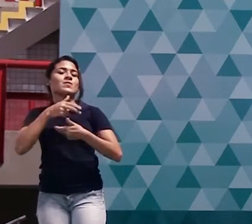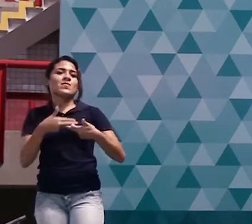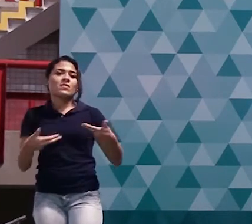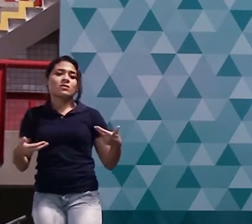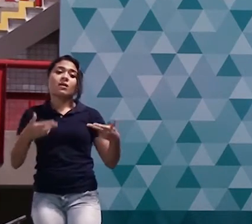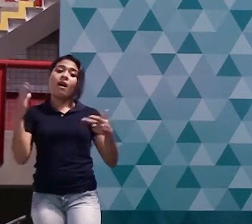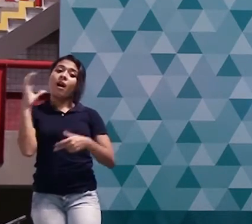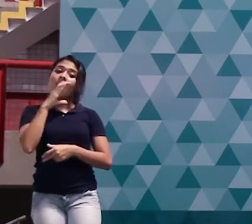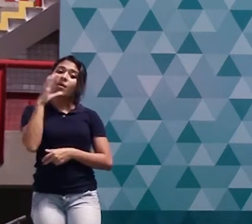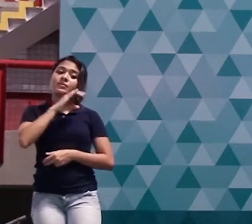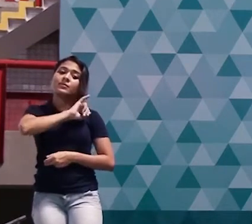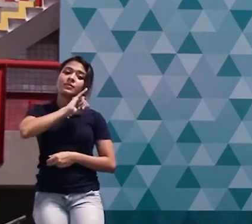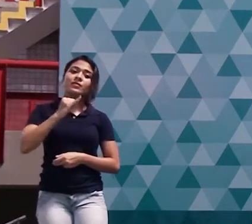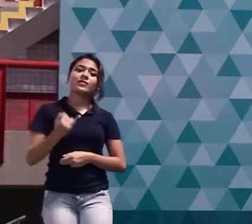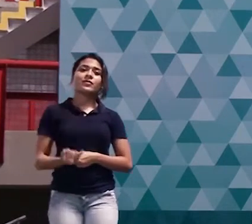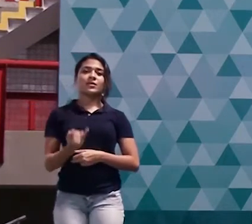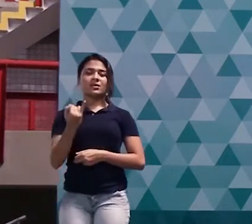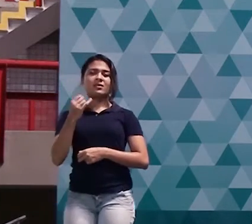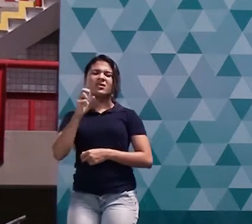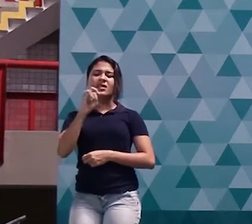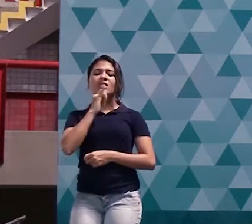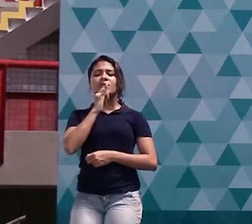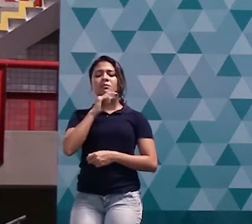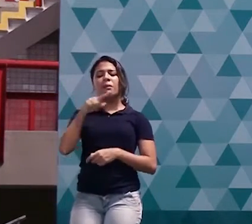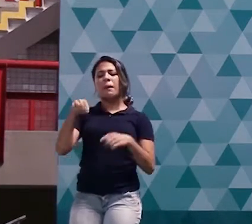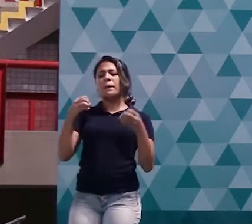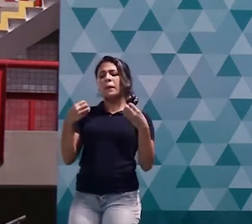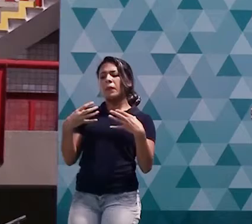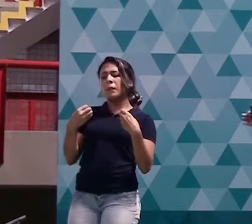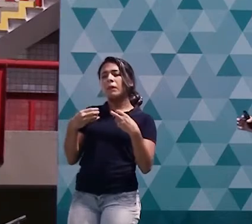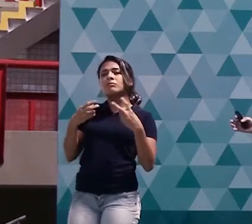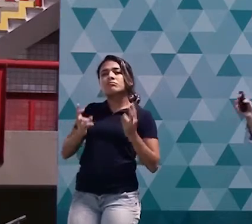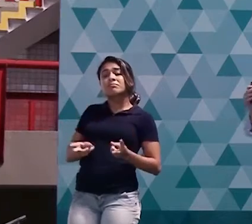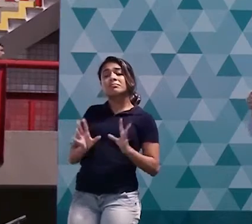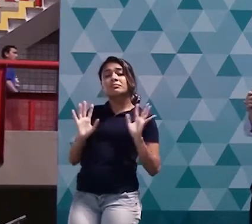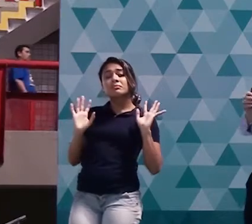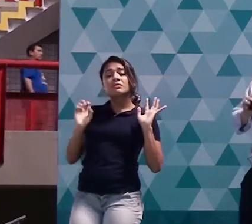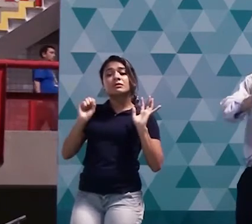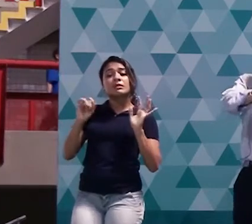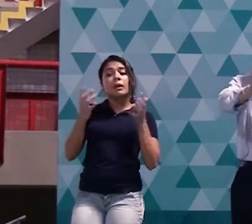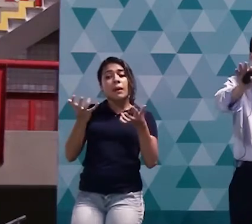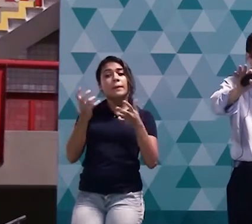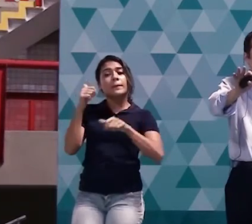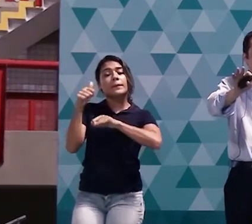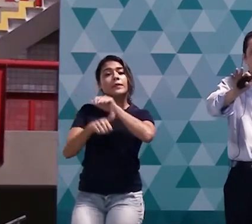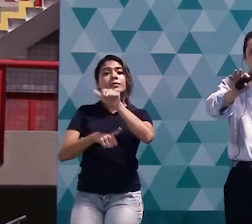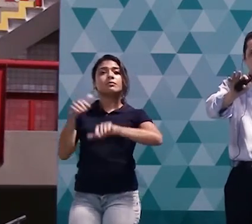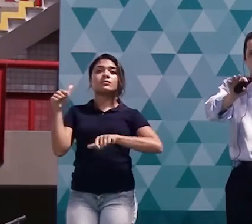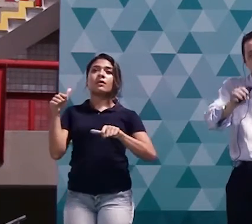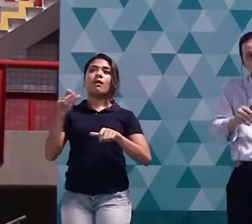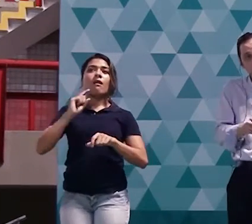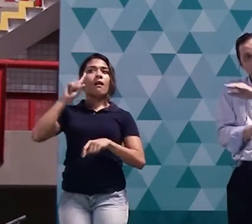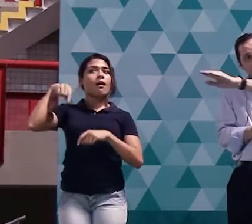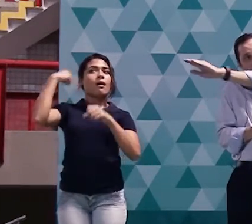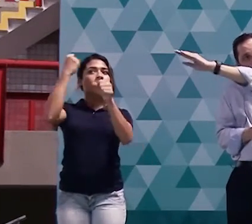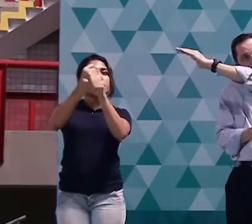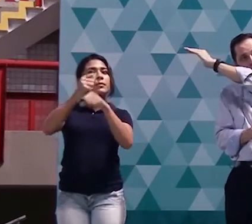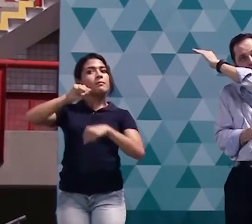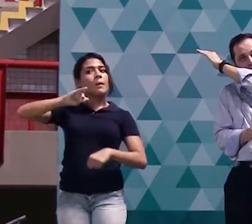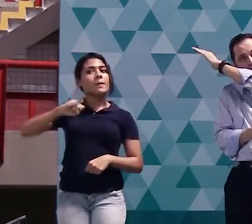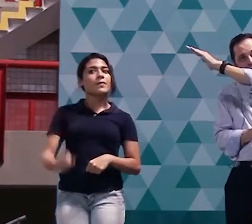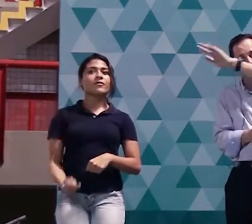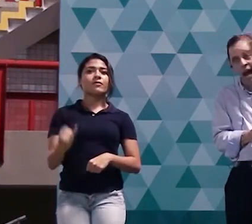vocês. Se você está satisfeito com o que está, mantenha. Se você quer mudar, a chance é próximo ano. Próximo ano você pode